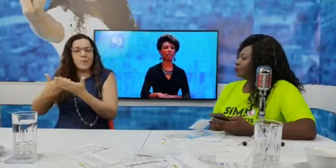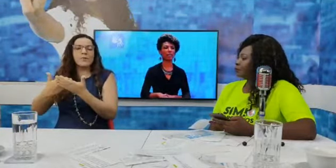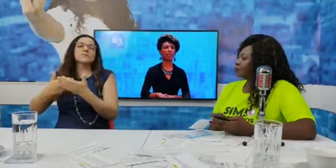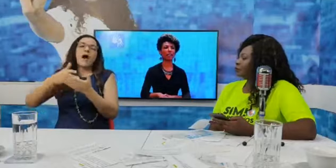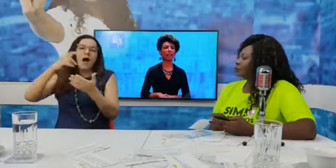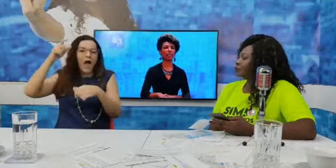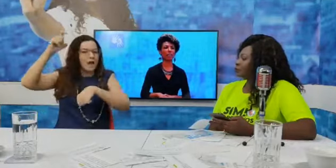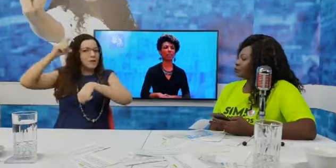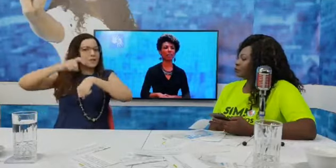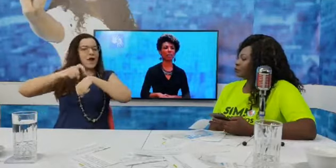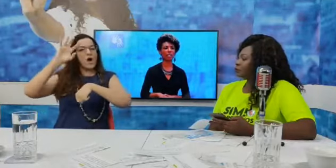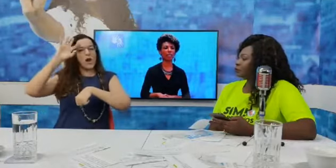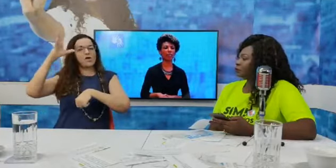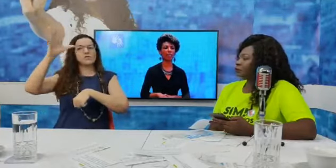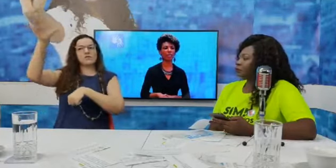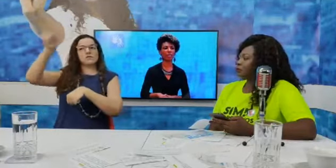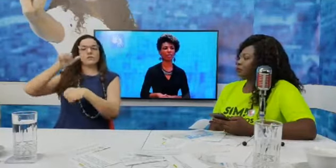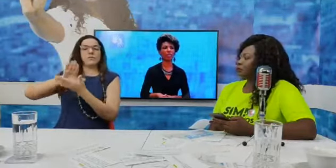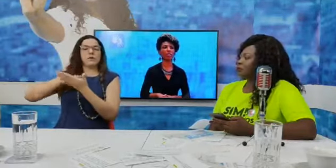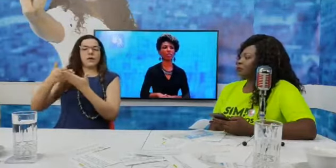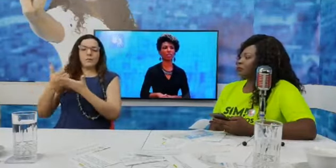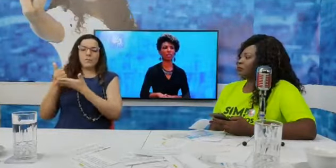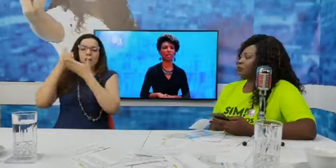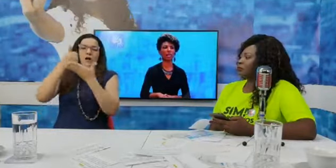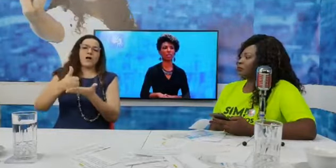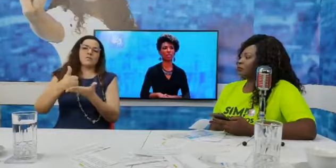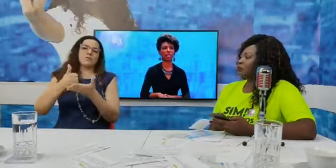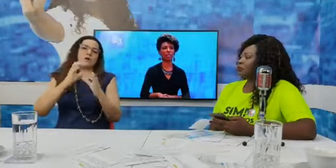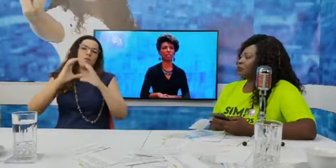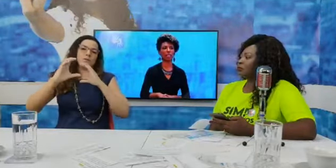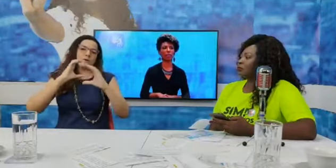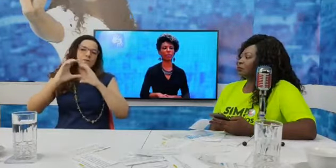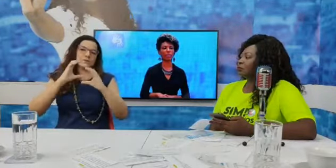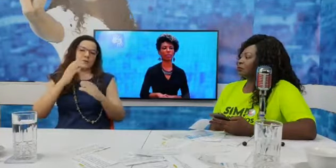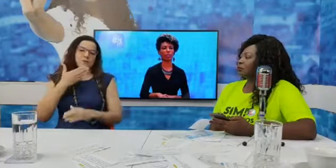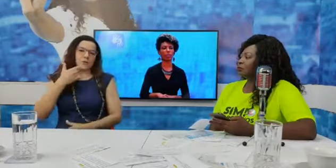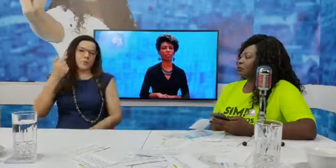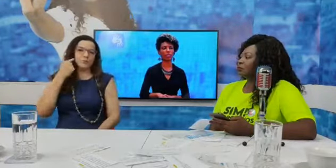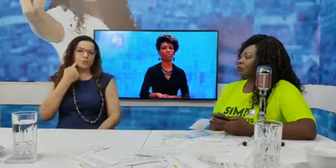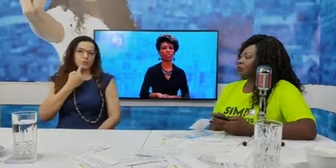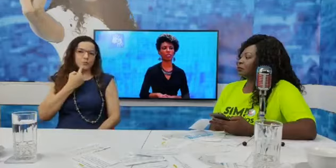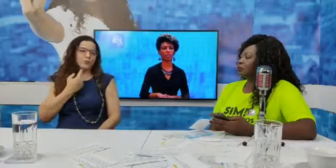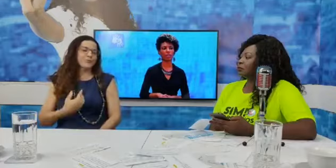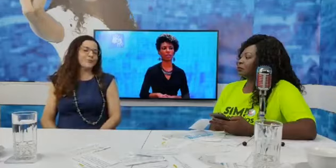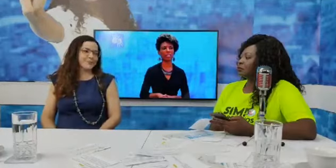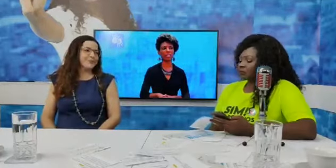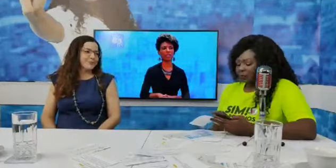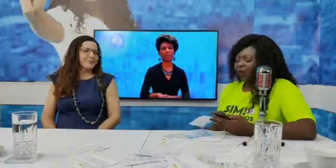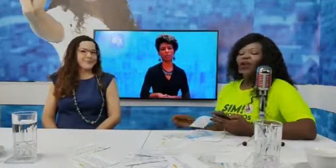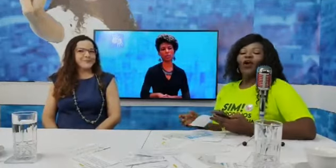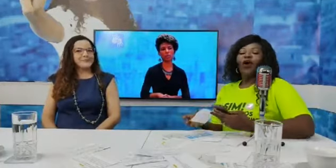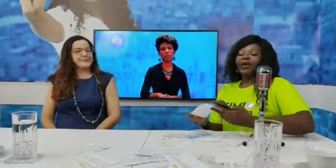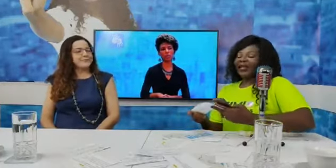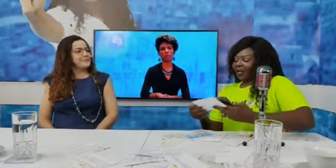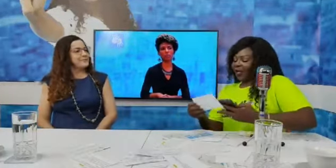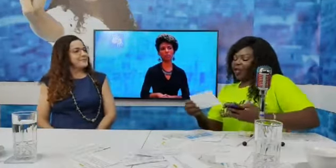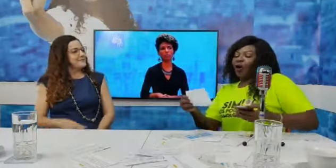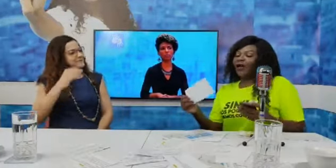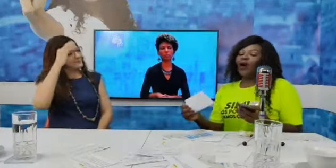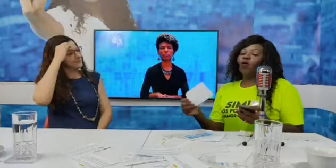Mostrar que lá tem, realmente, tem intérprete. E na hora, chamar o intérprete para poder dar o suporte devido na comunicação.